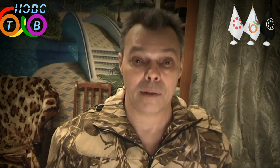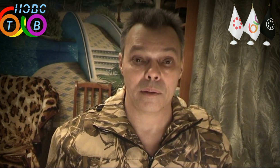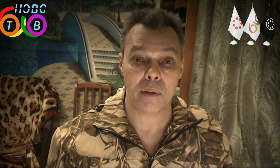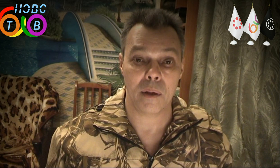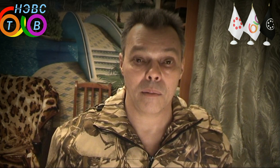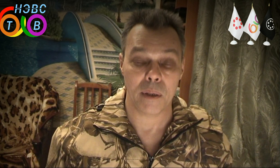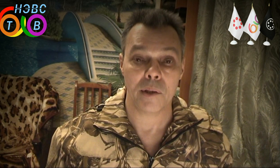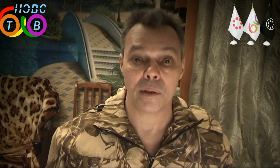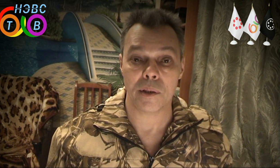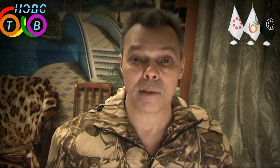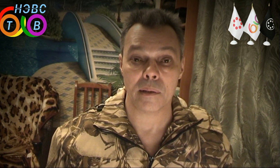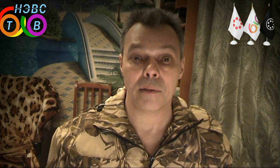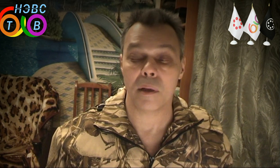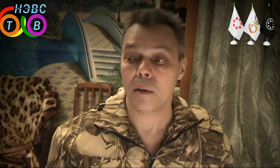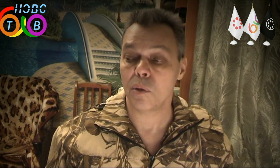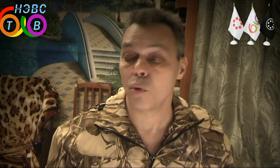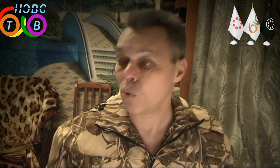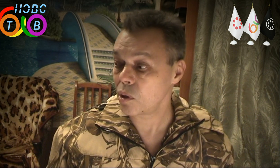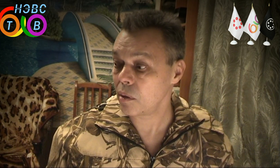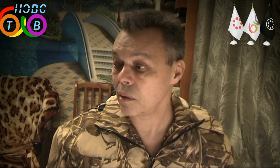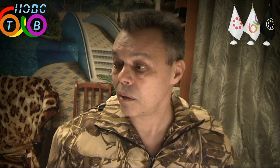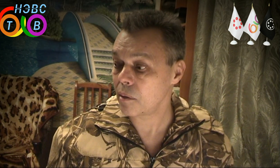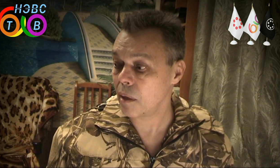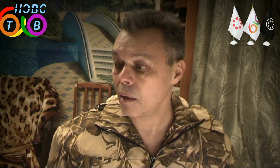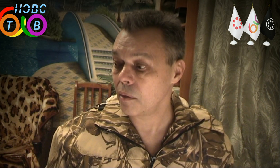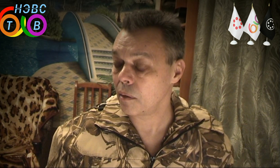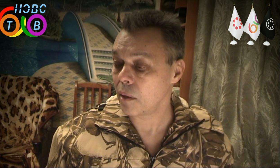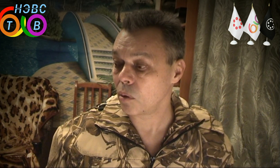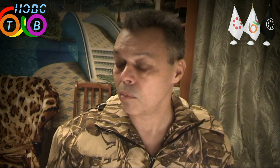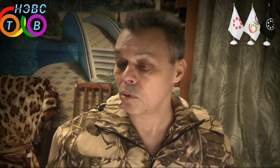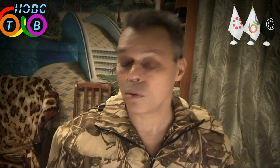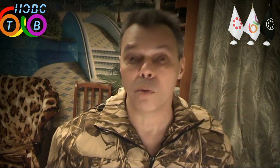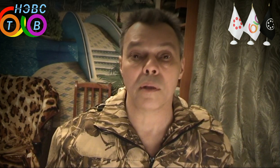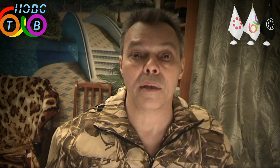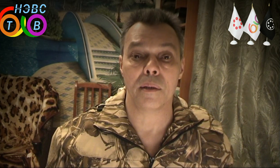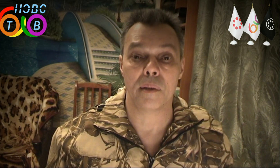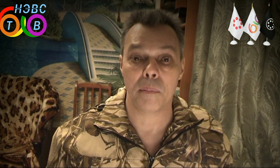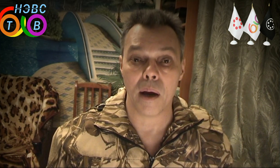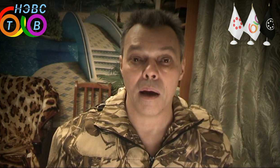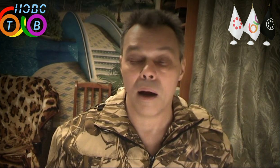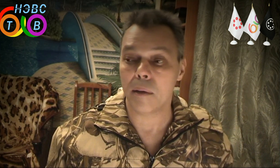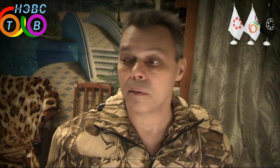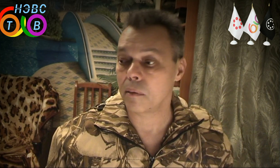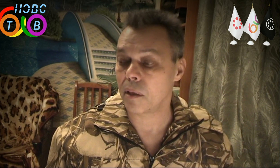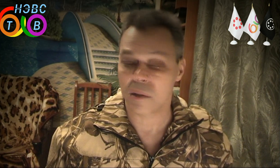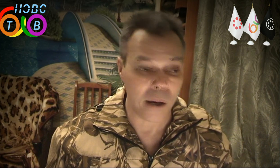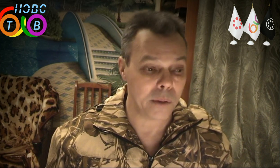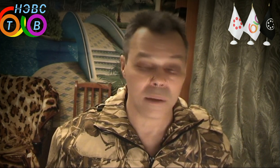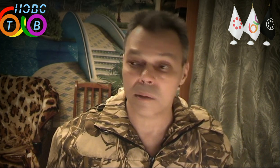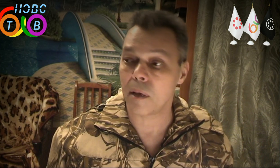дети. Прилично несчастные дети, неухоженные, говорится, которым очень трудно найти себя, они рождаются не там,